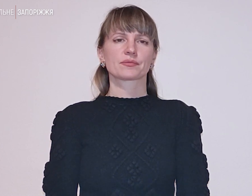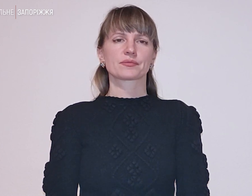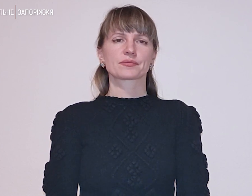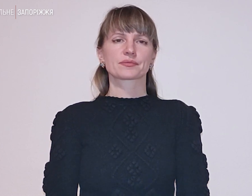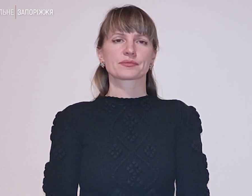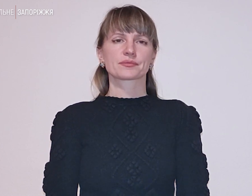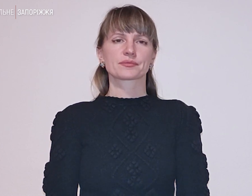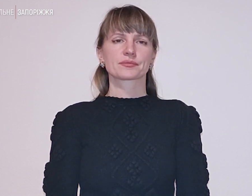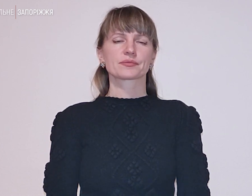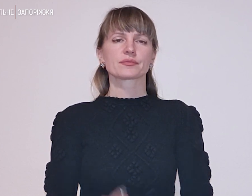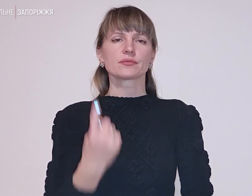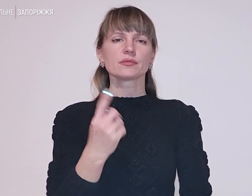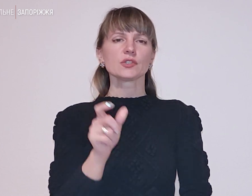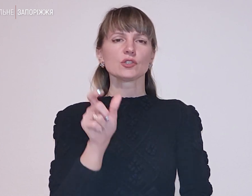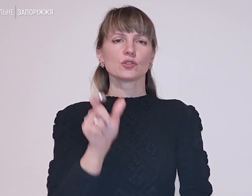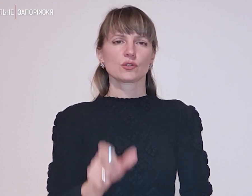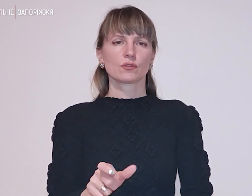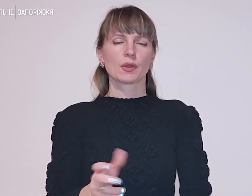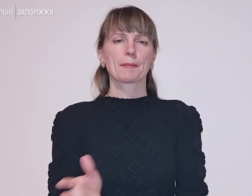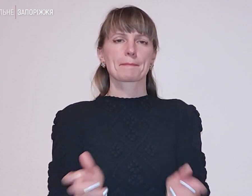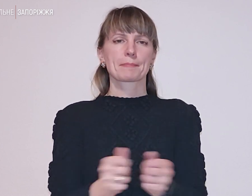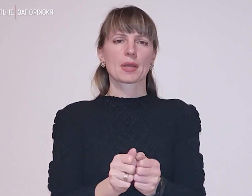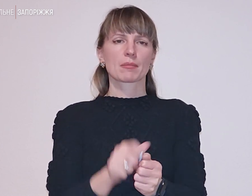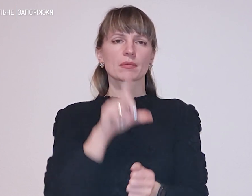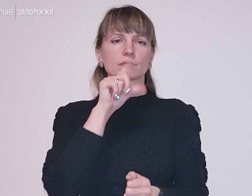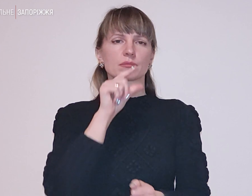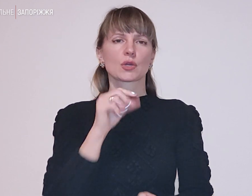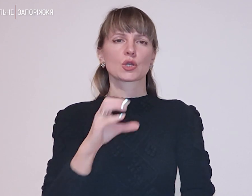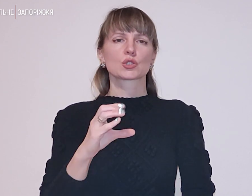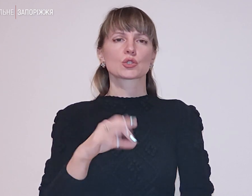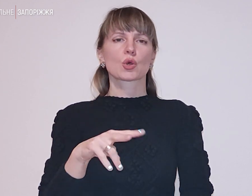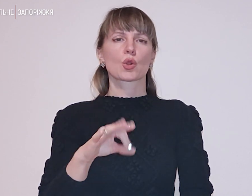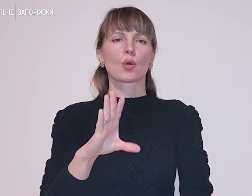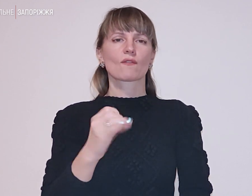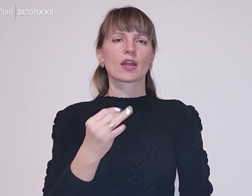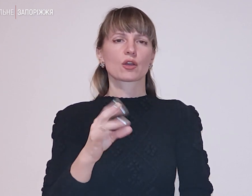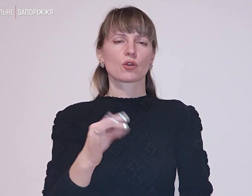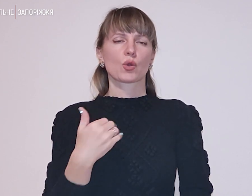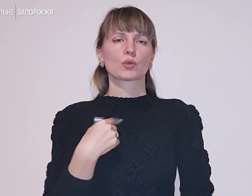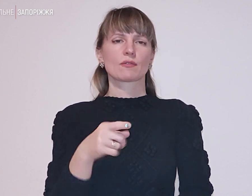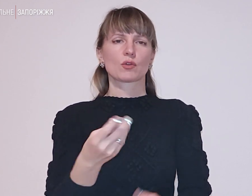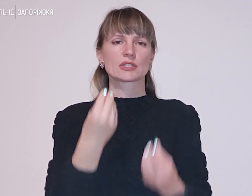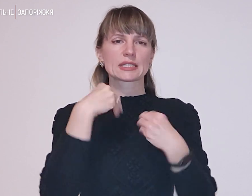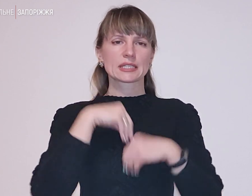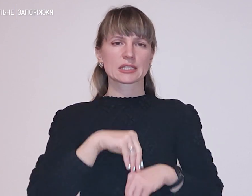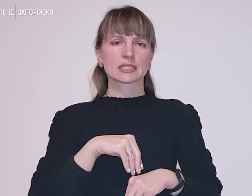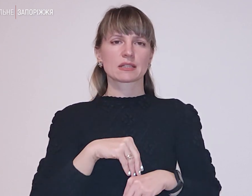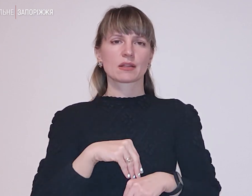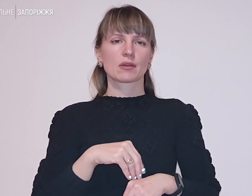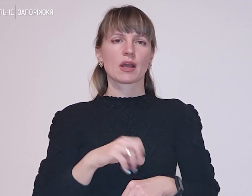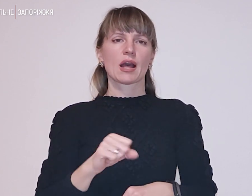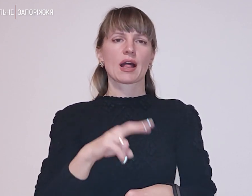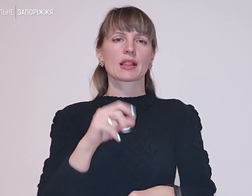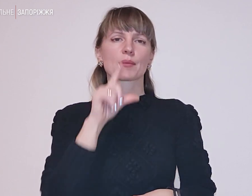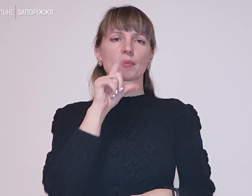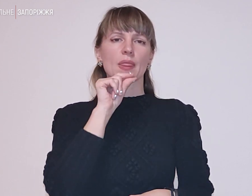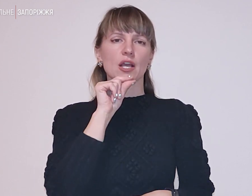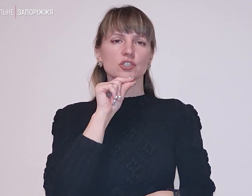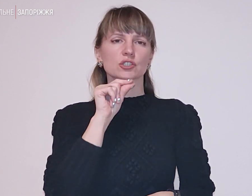навчить. Один чоловік піймав соловейка і хотів його з'їсти. Але пташка каже